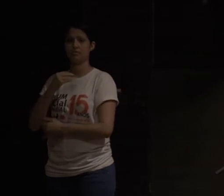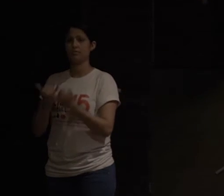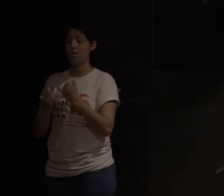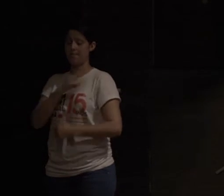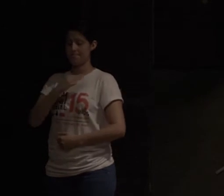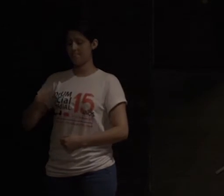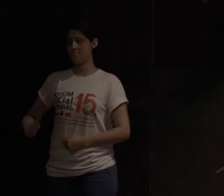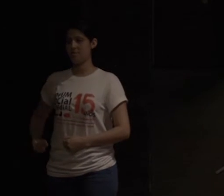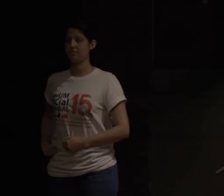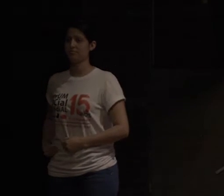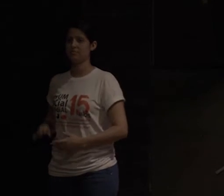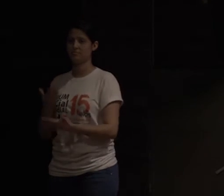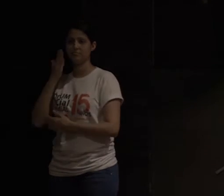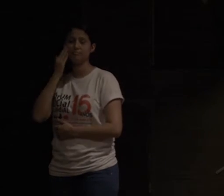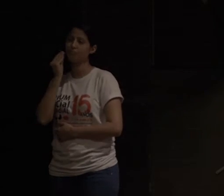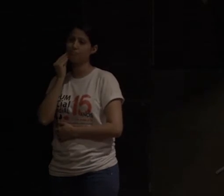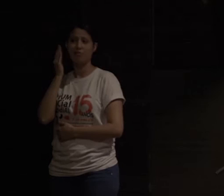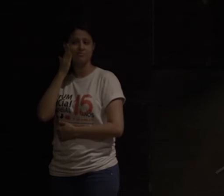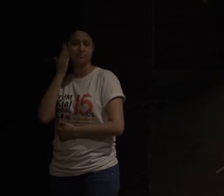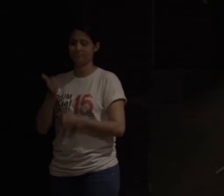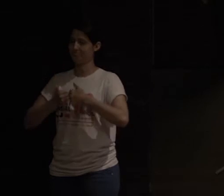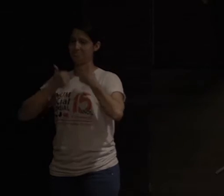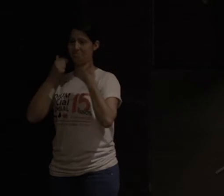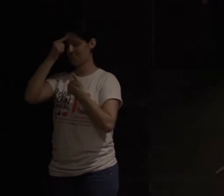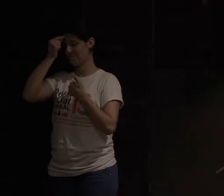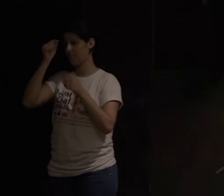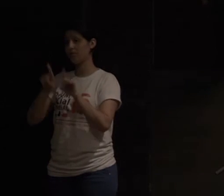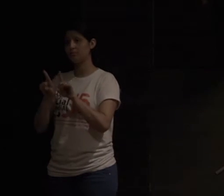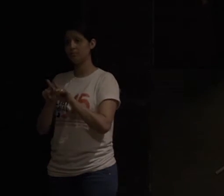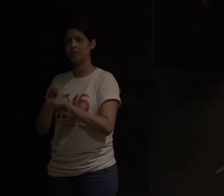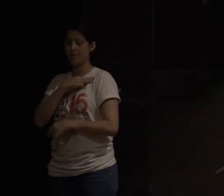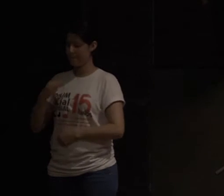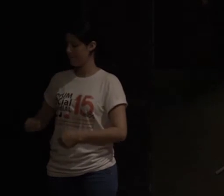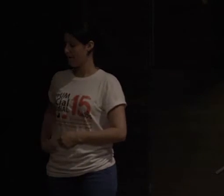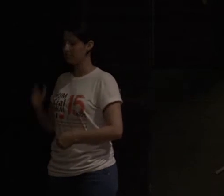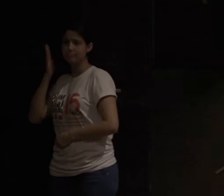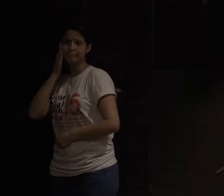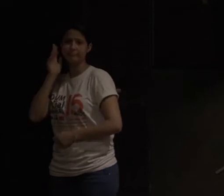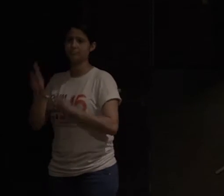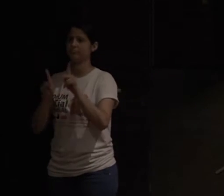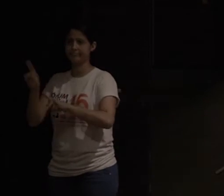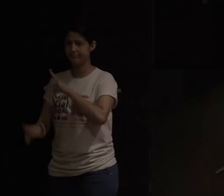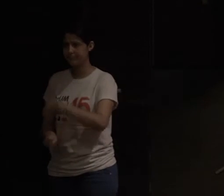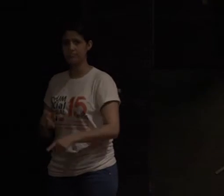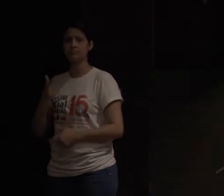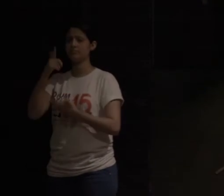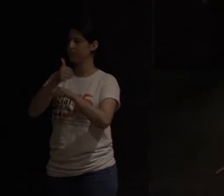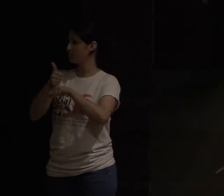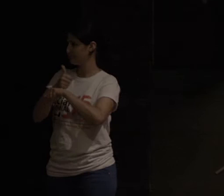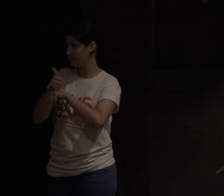mestres, obviamente, do conhecimento académico e os mestres do saber popular, do saber urbano, rural,